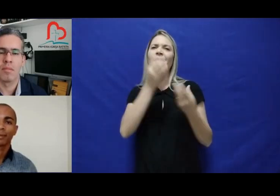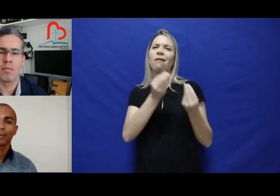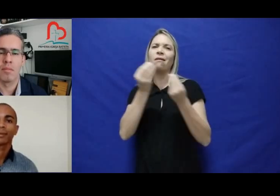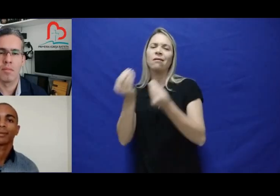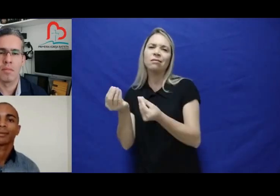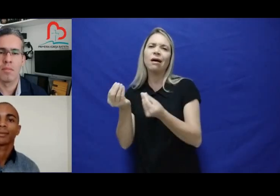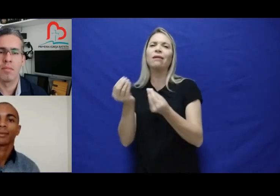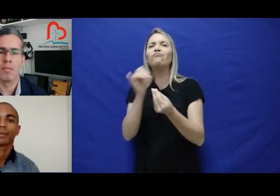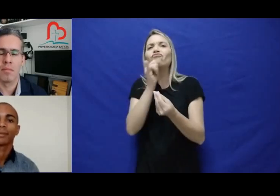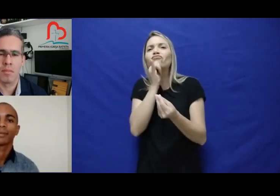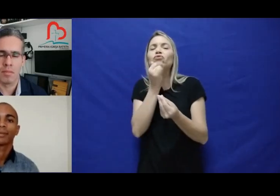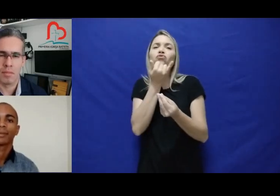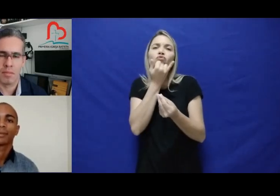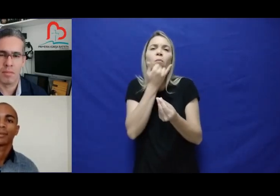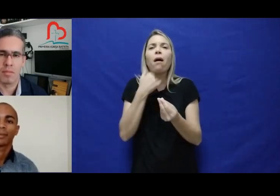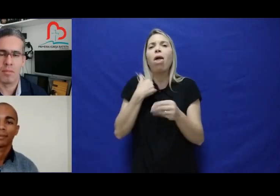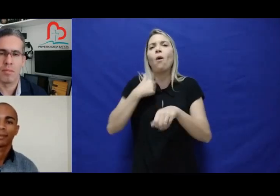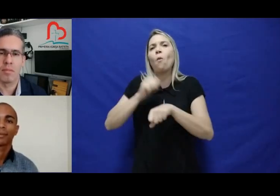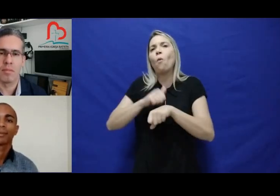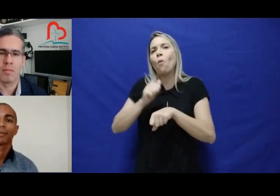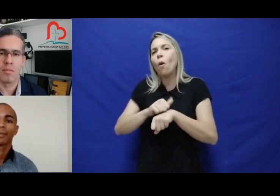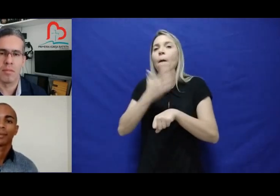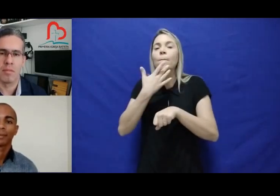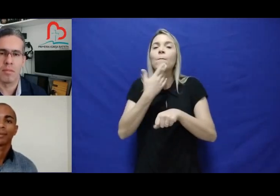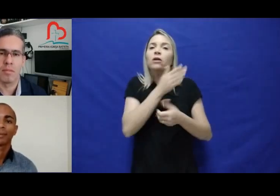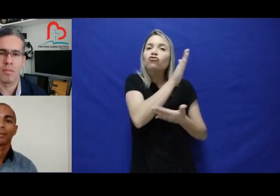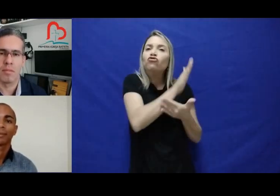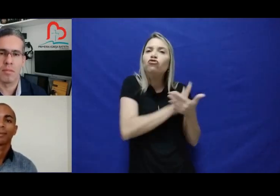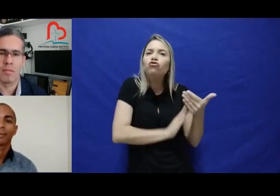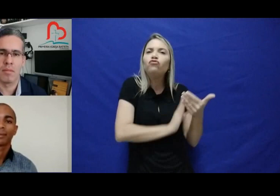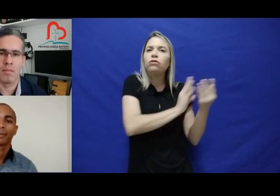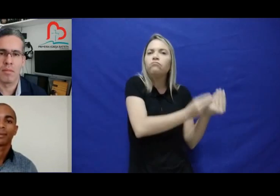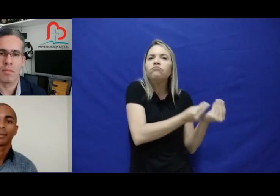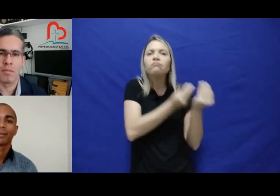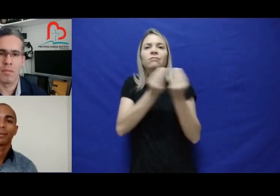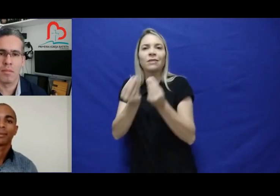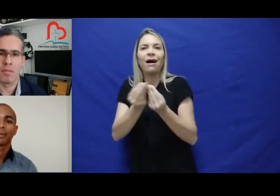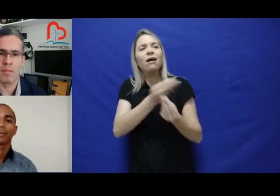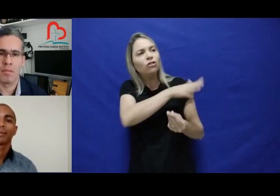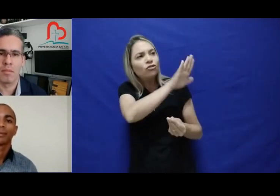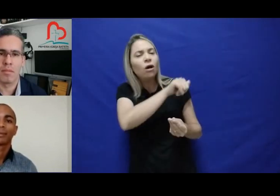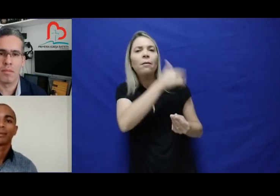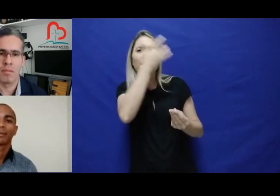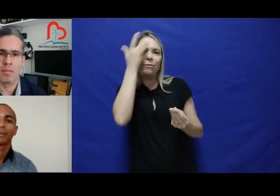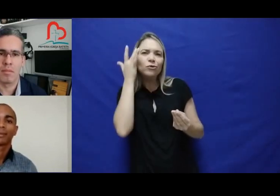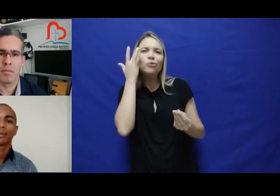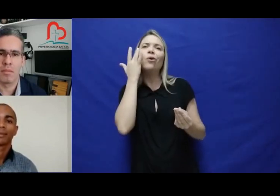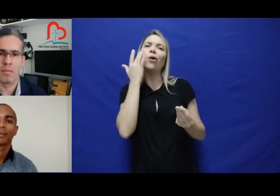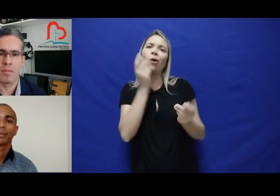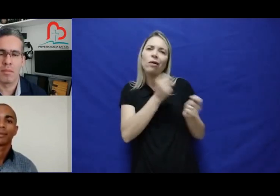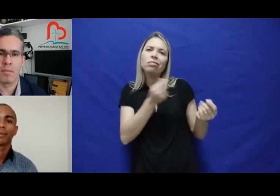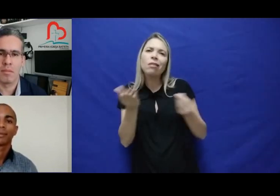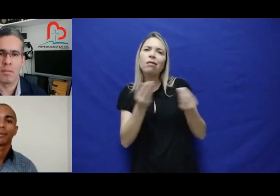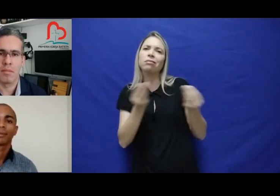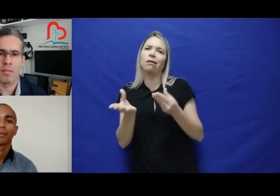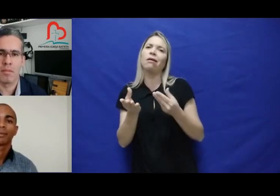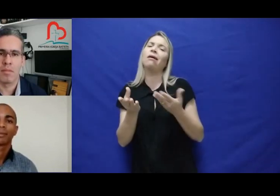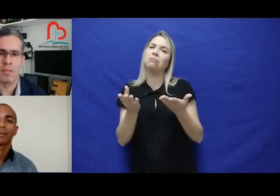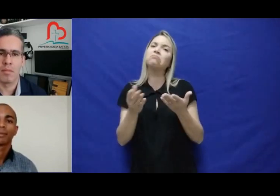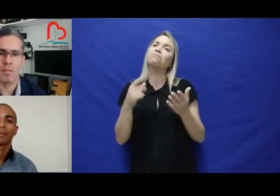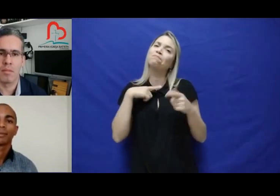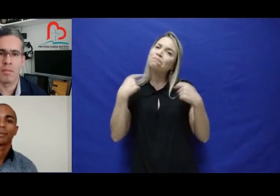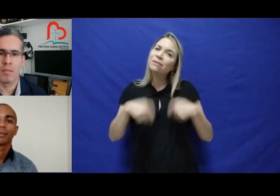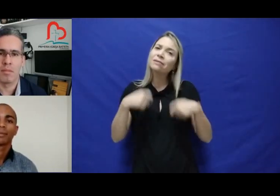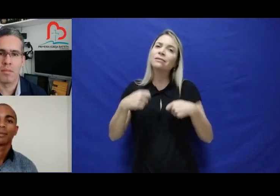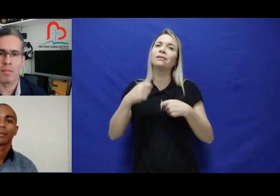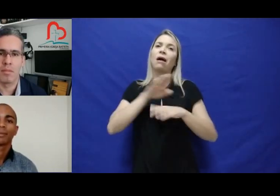cesta básica? Doe amanhã. Você não pode doar? Una-se a outro irmão ou doe um elemento da cesta básica.